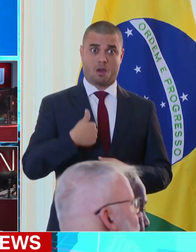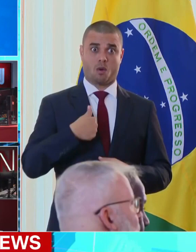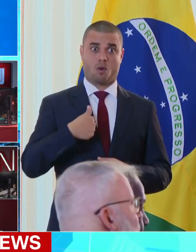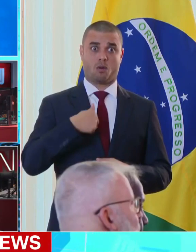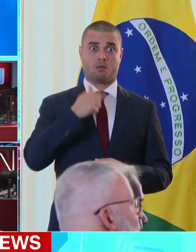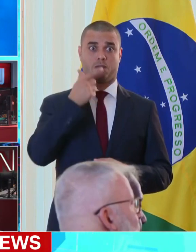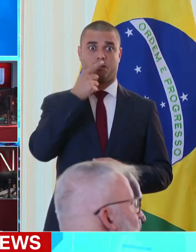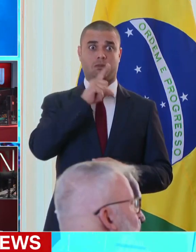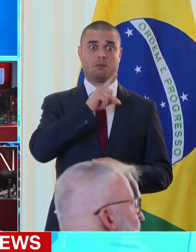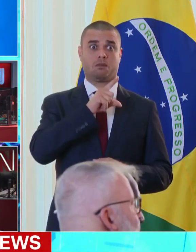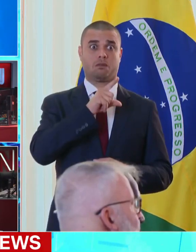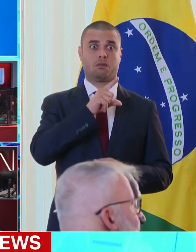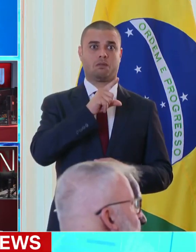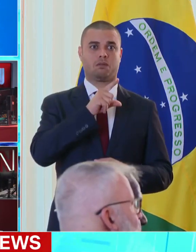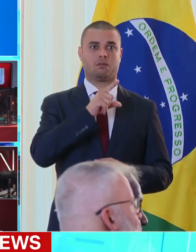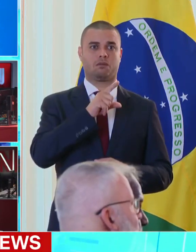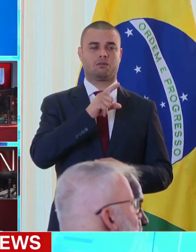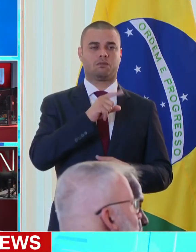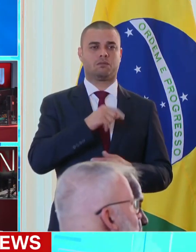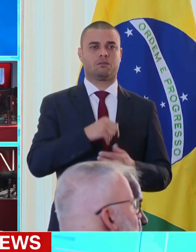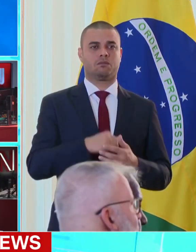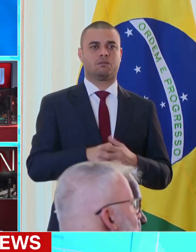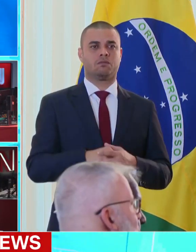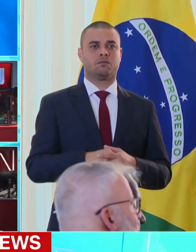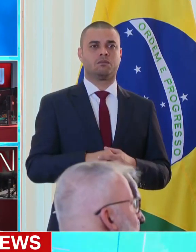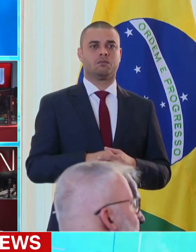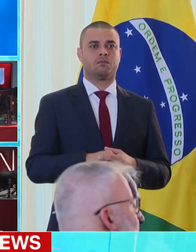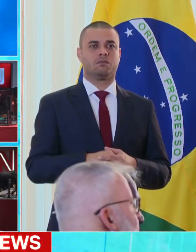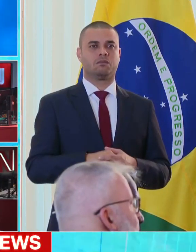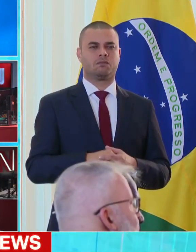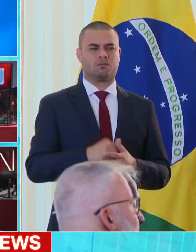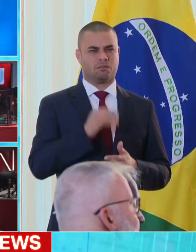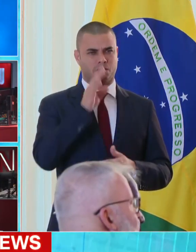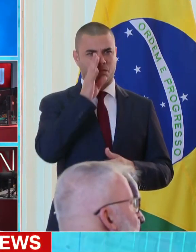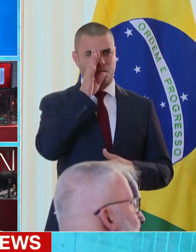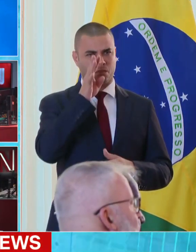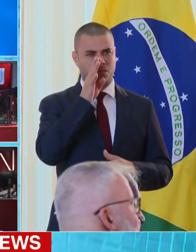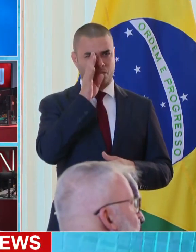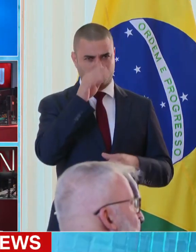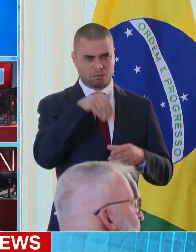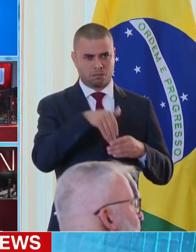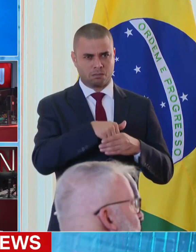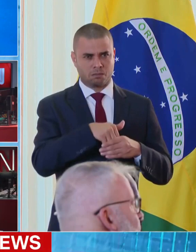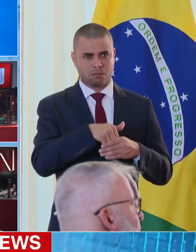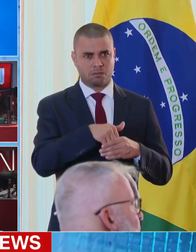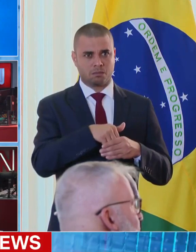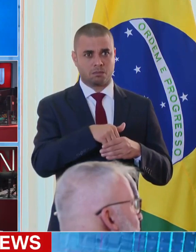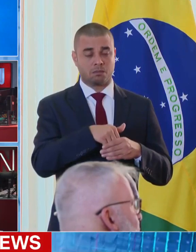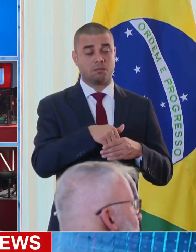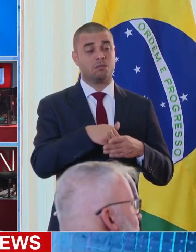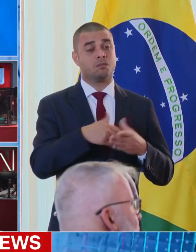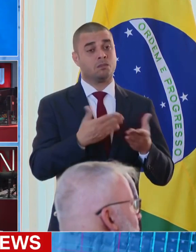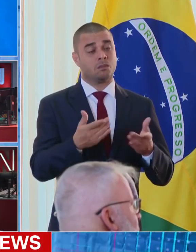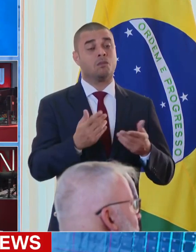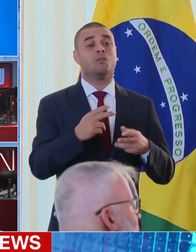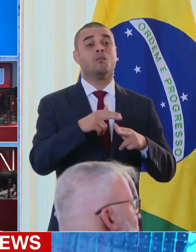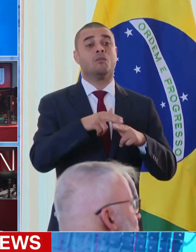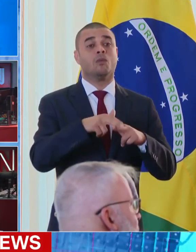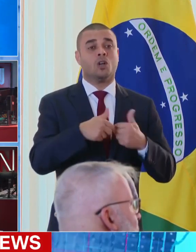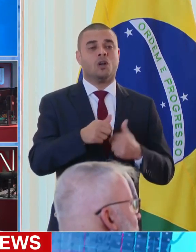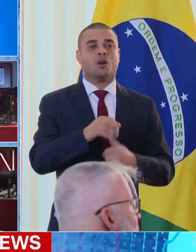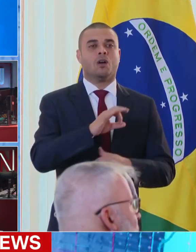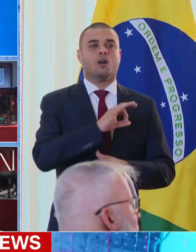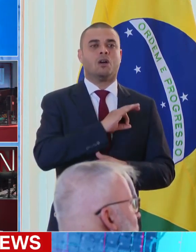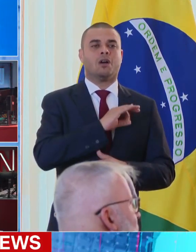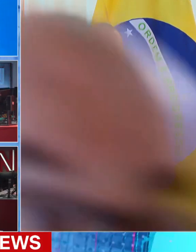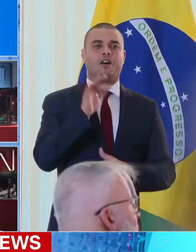admitindo que o sistema tem falta de transparência e não é isso não é isso para quem diz é o que Ministério Público tá dizendo em